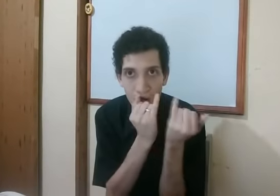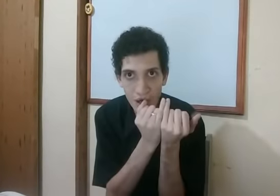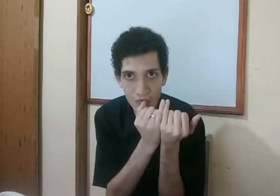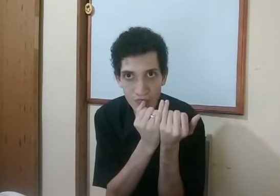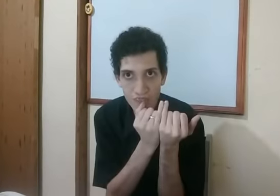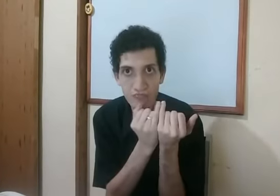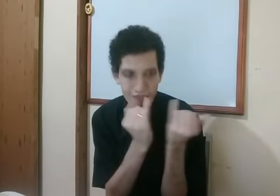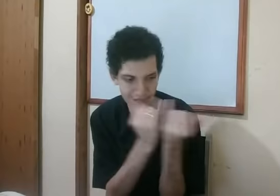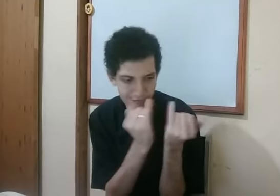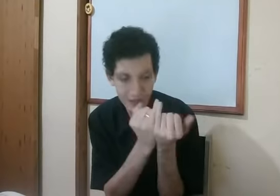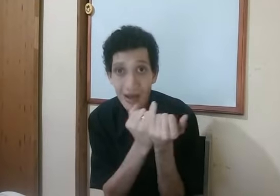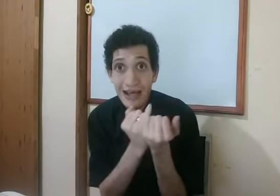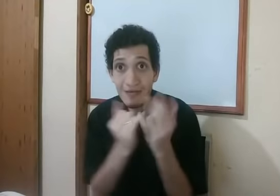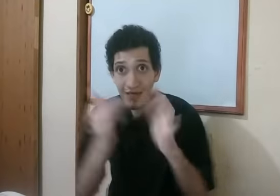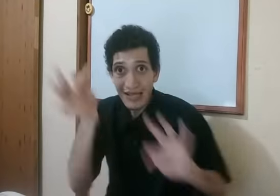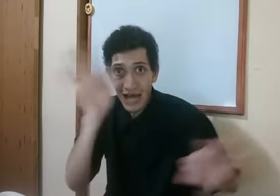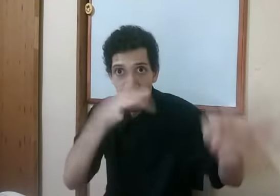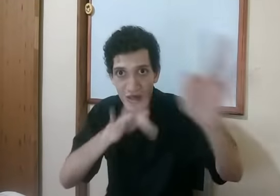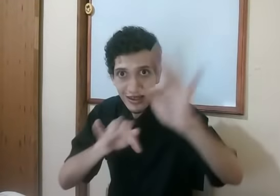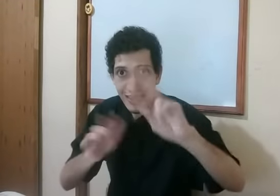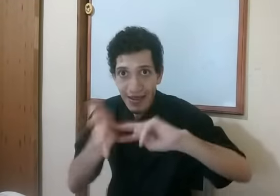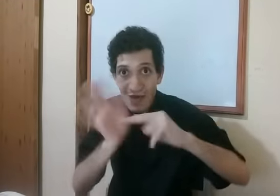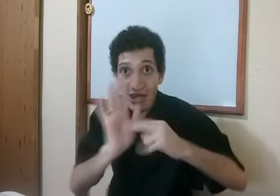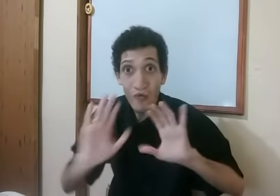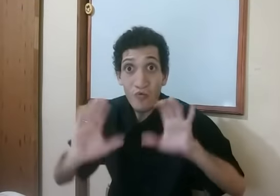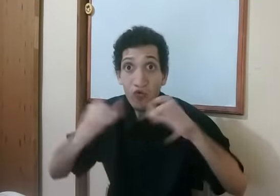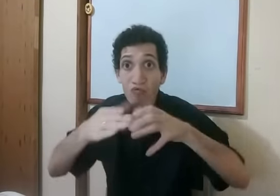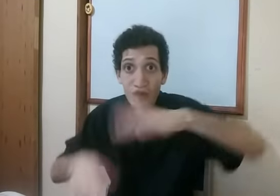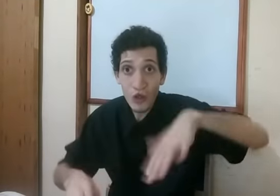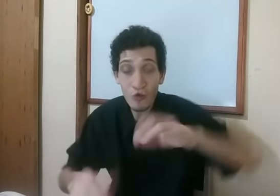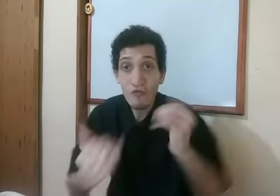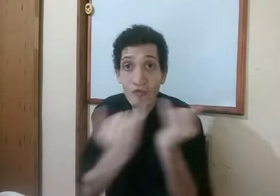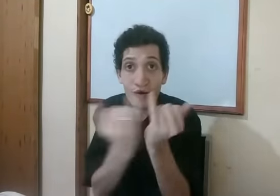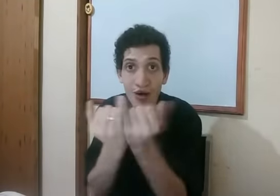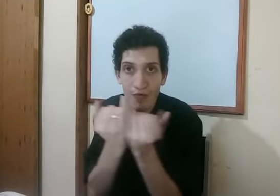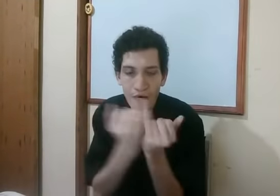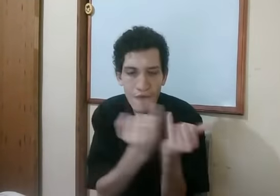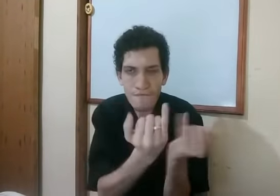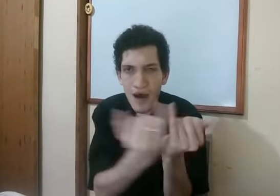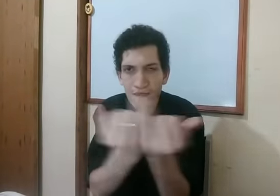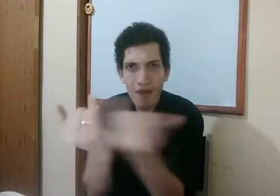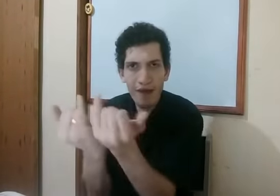ocupando. Se fizer isso daqui, é um grupo de pessoas ocupando.